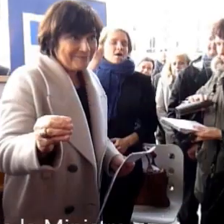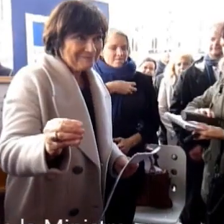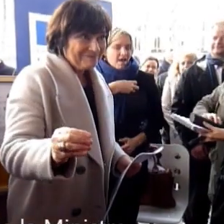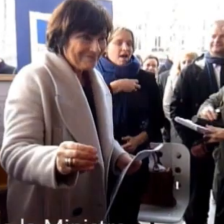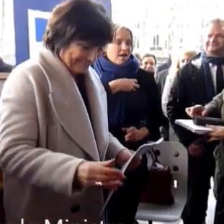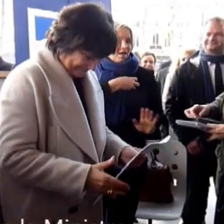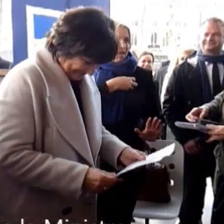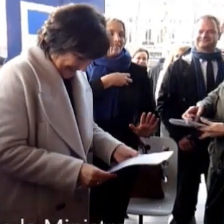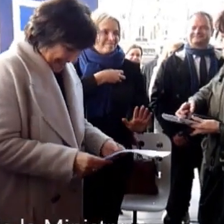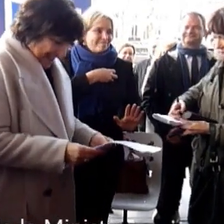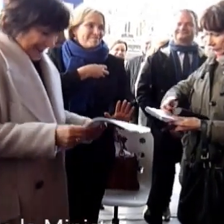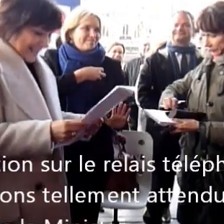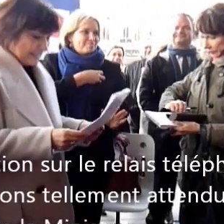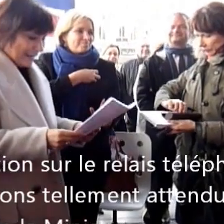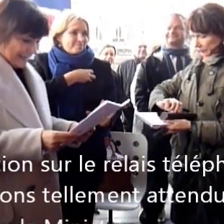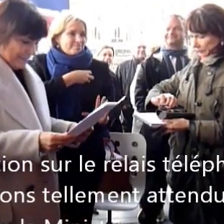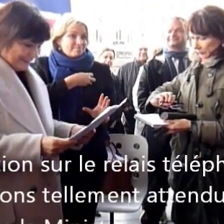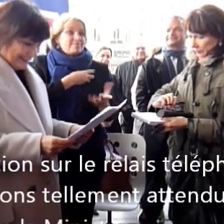Enfin,